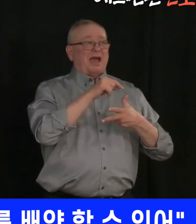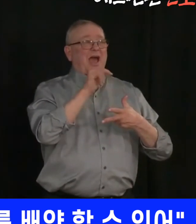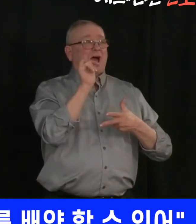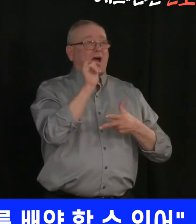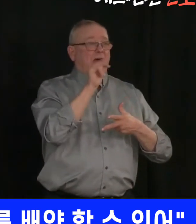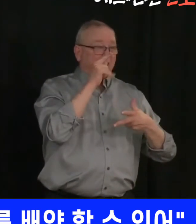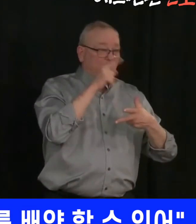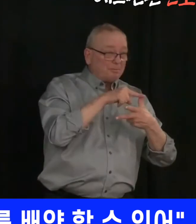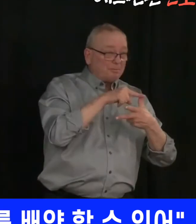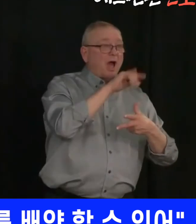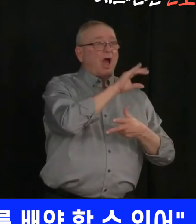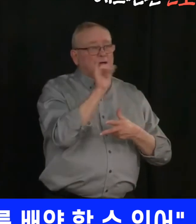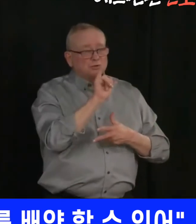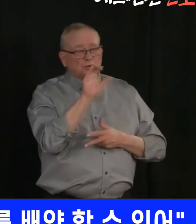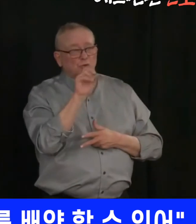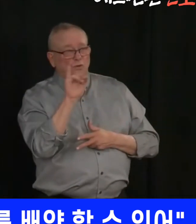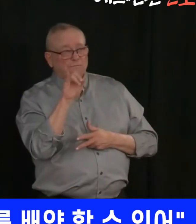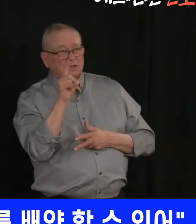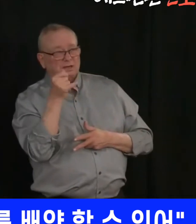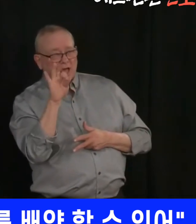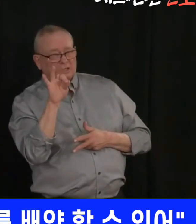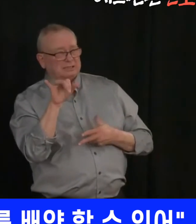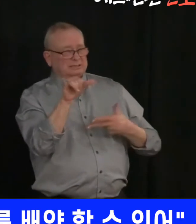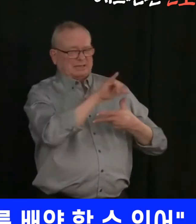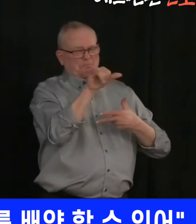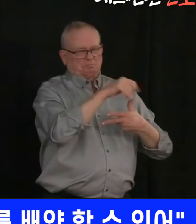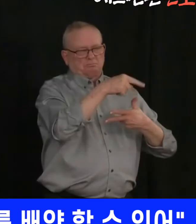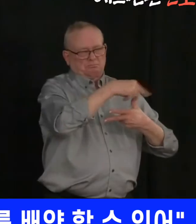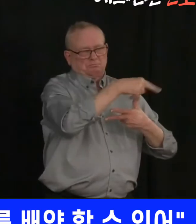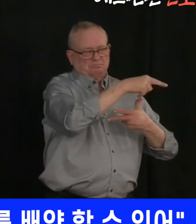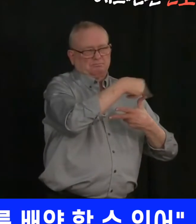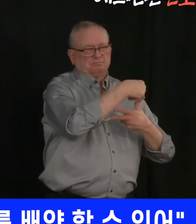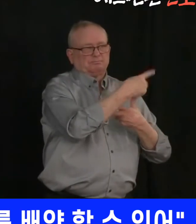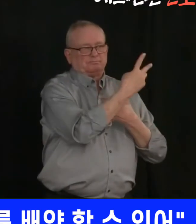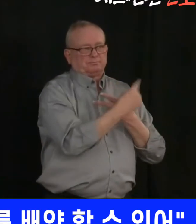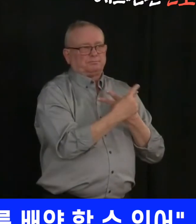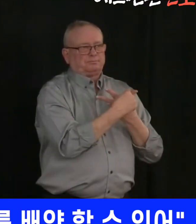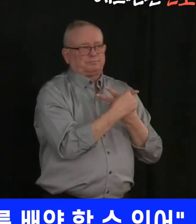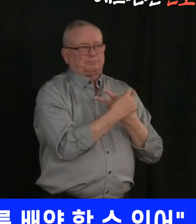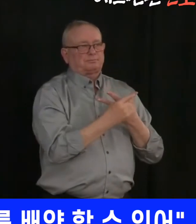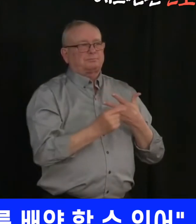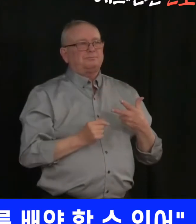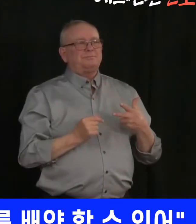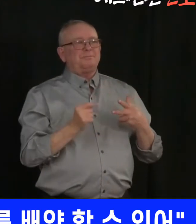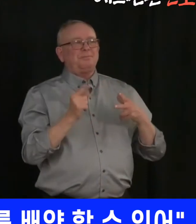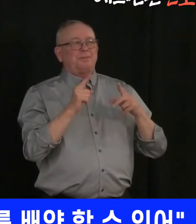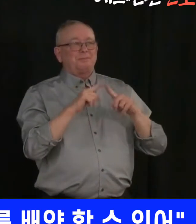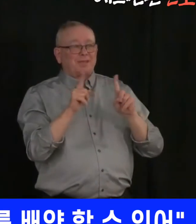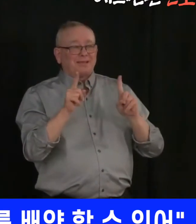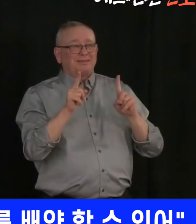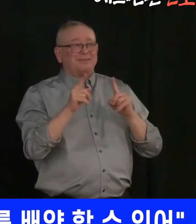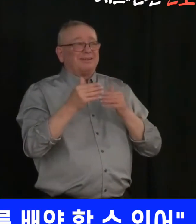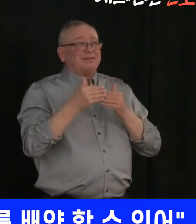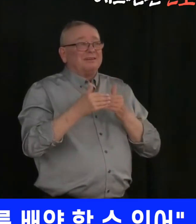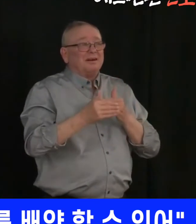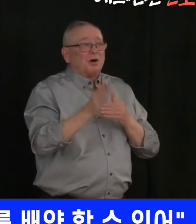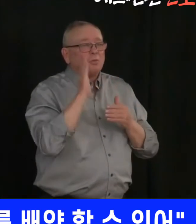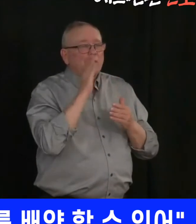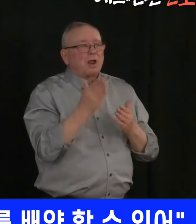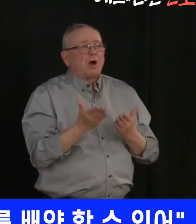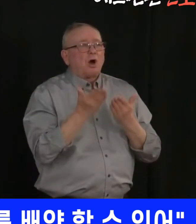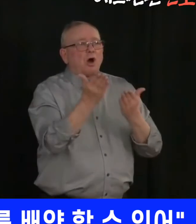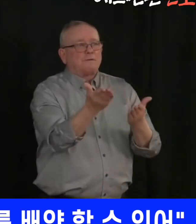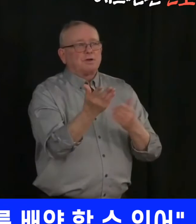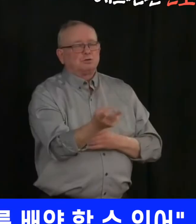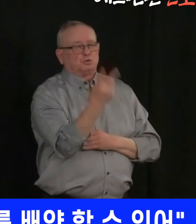실제로 감염이 된 것으로 보면 된다고 하였습니다. 그러므로 두 번째 테스트는 개인이 잠재적으로 다른 사람에게 해당